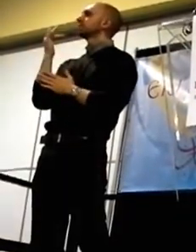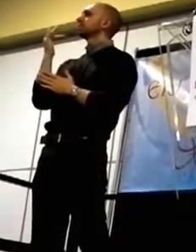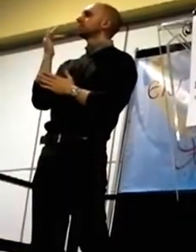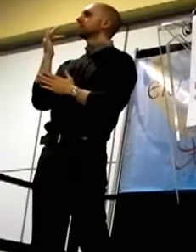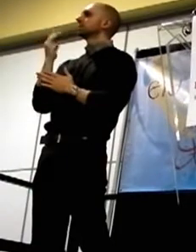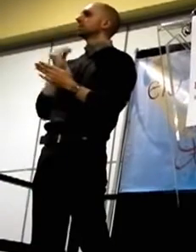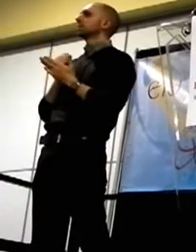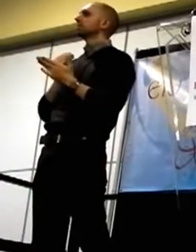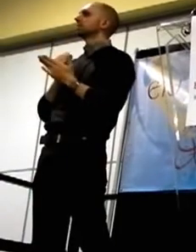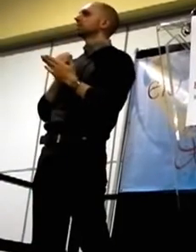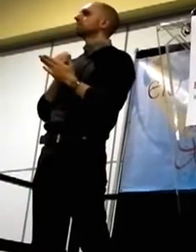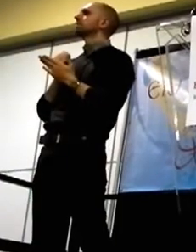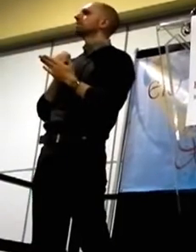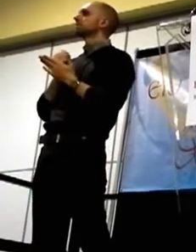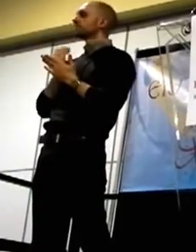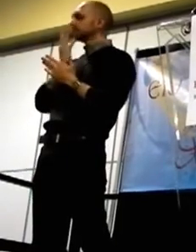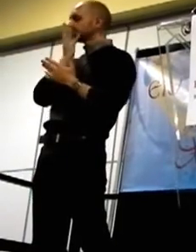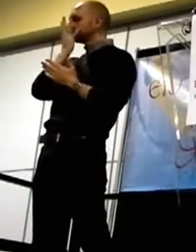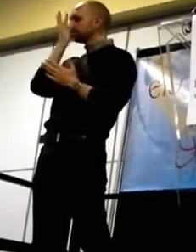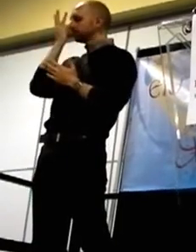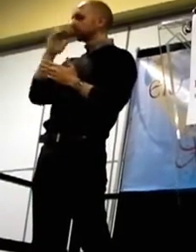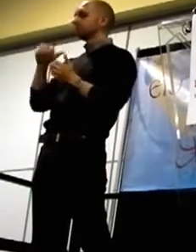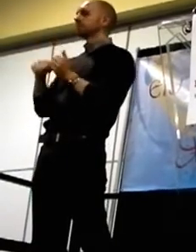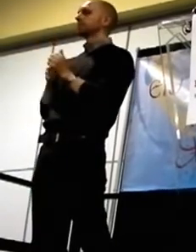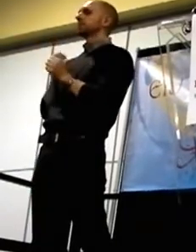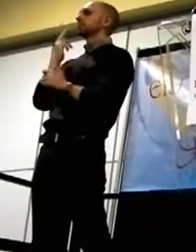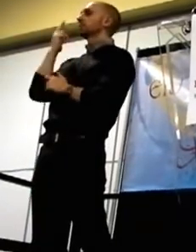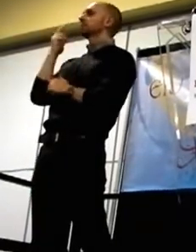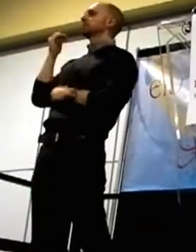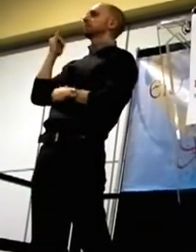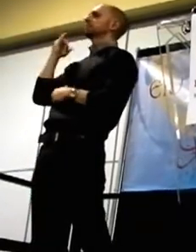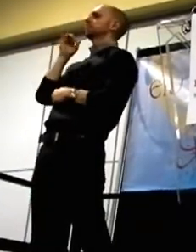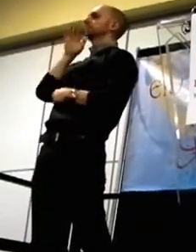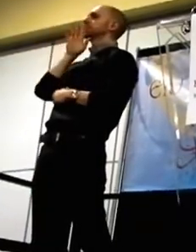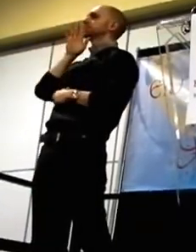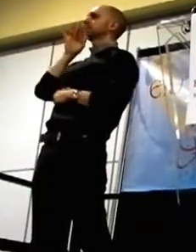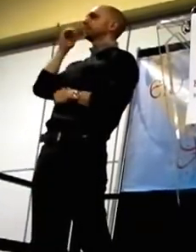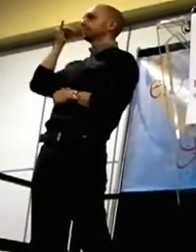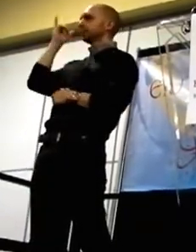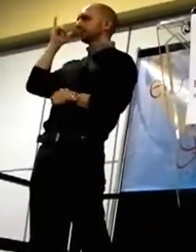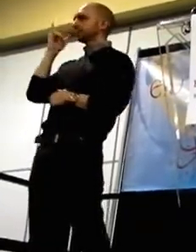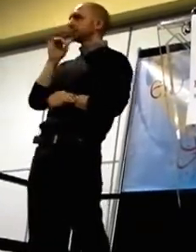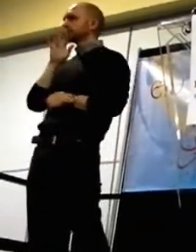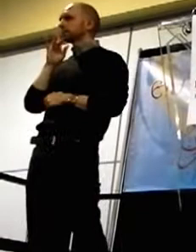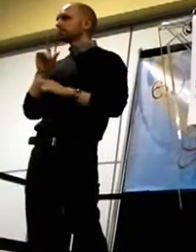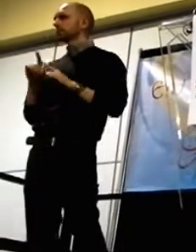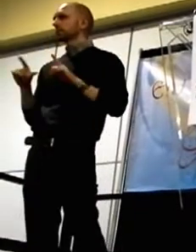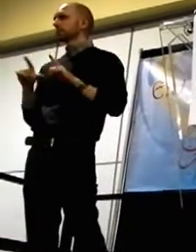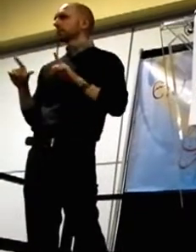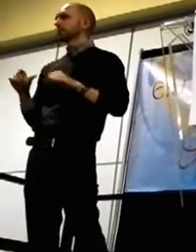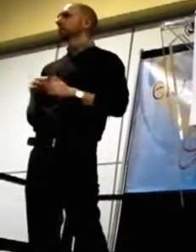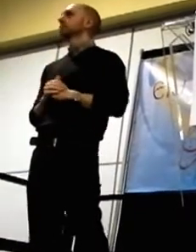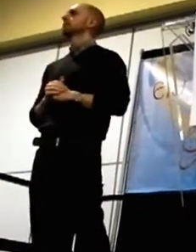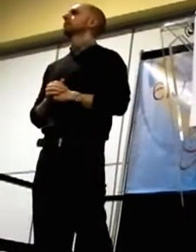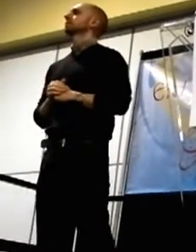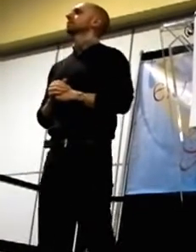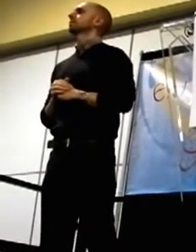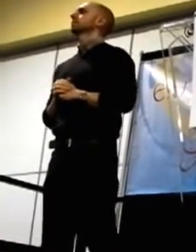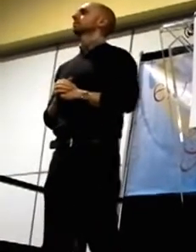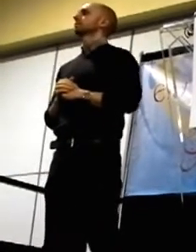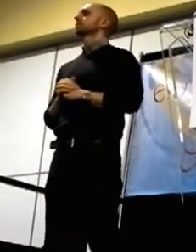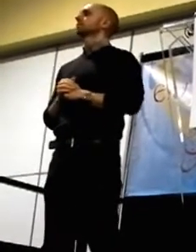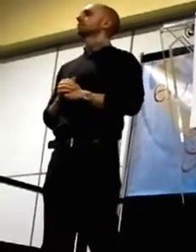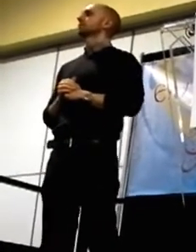And Rasulullah sallallahu alayhi wa sallam in this hadith, وَأَوَّلُ رِبَا أَضَعْ عِلْمَ الْعَبَّاسِ